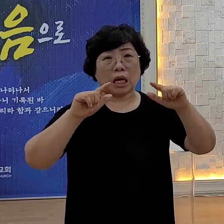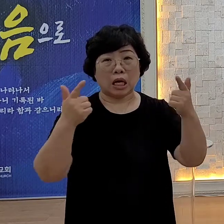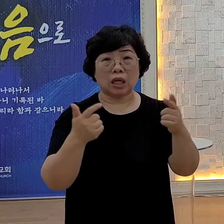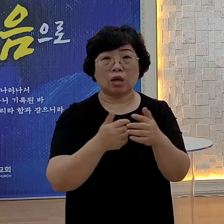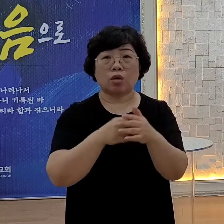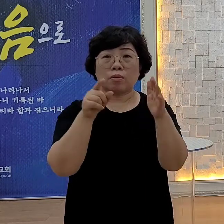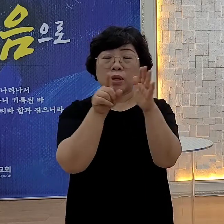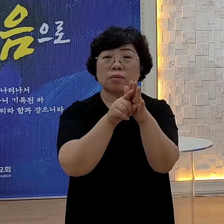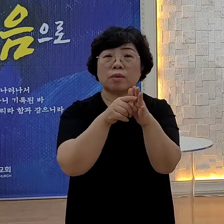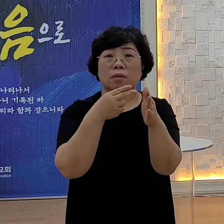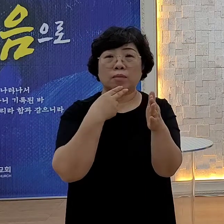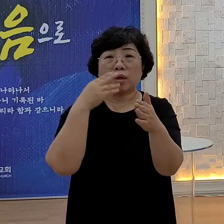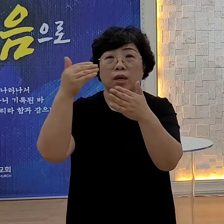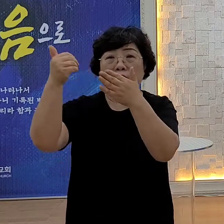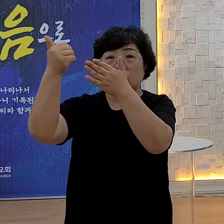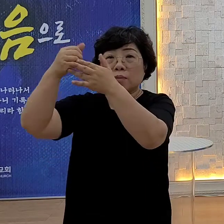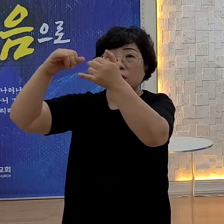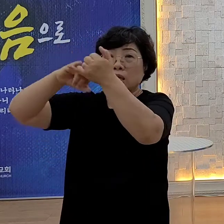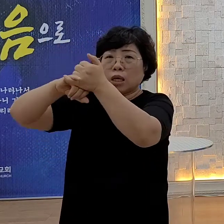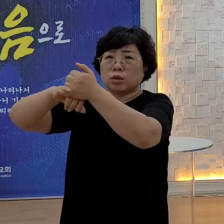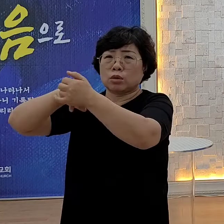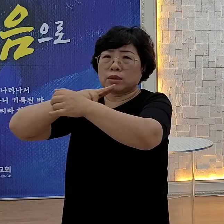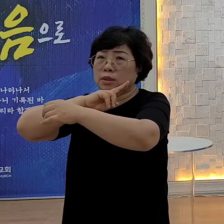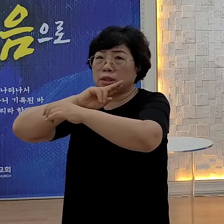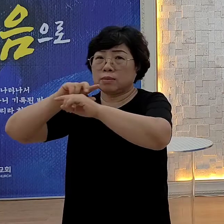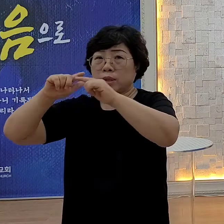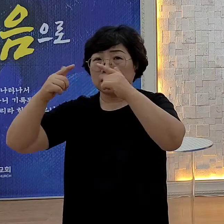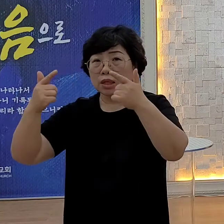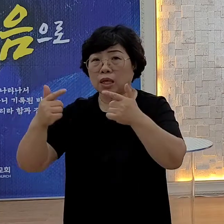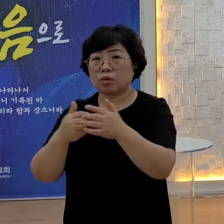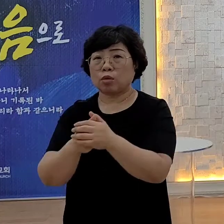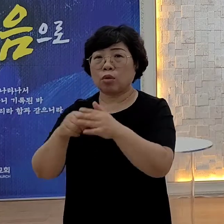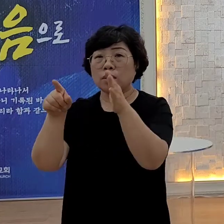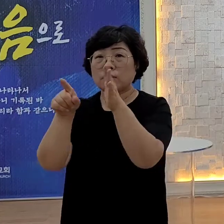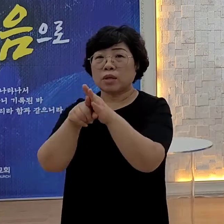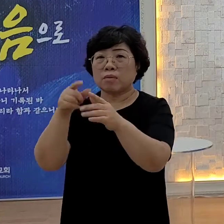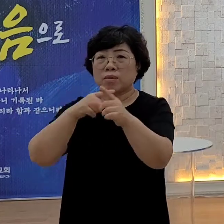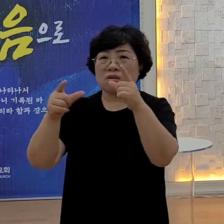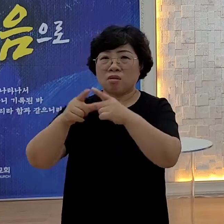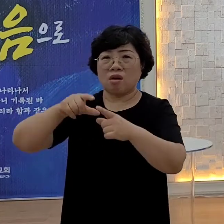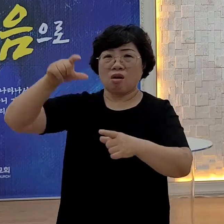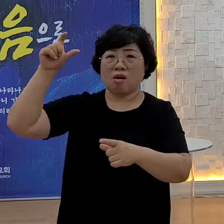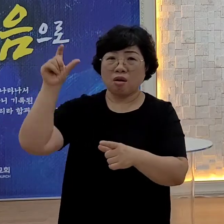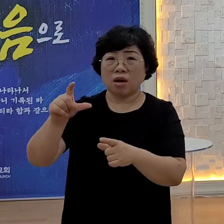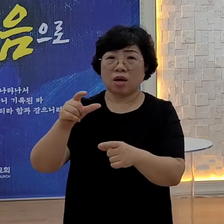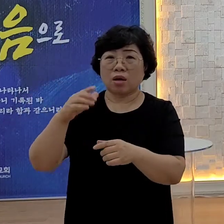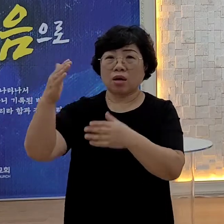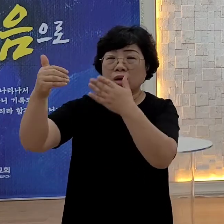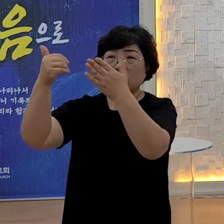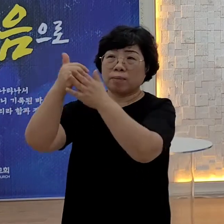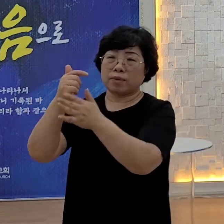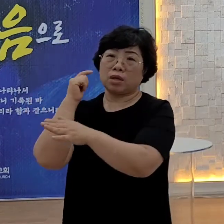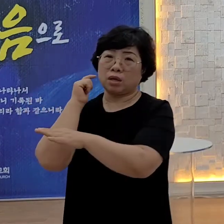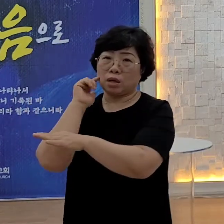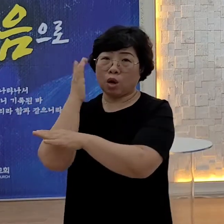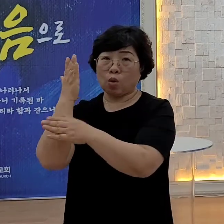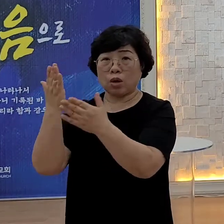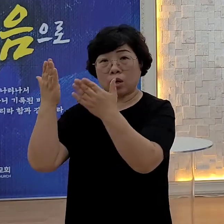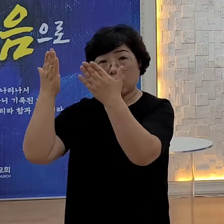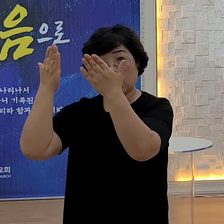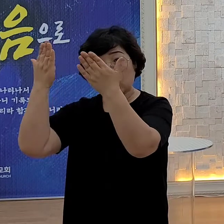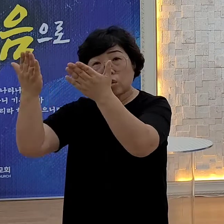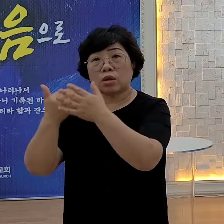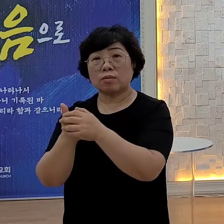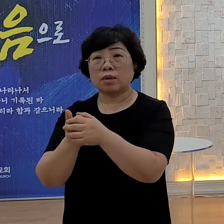아니하고 믿음이 없어 하나님의 약속을 의심하지 않고 믿음으로 견고하여져서